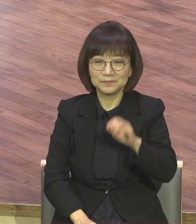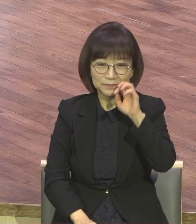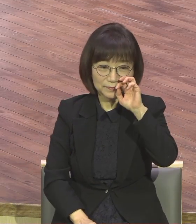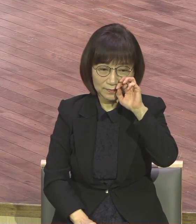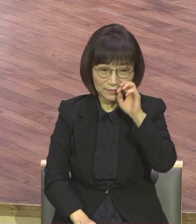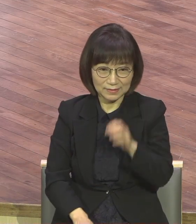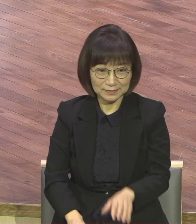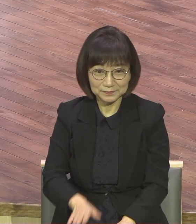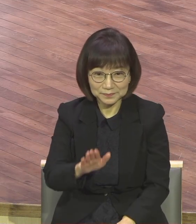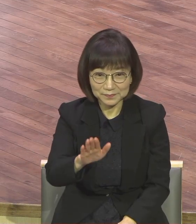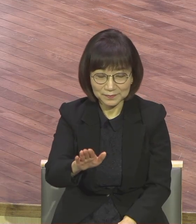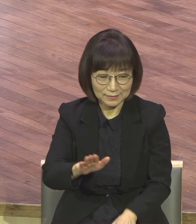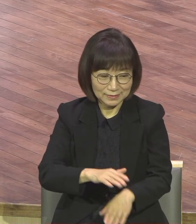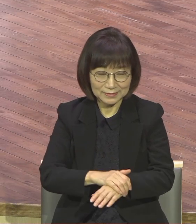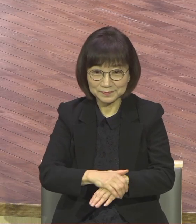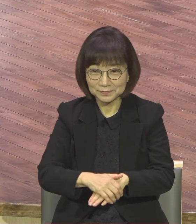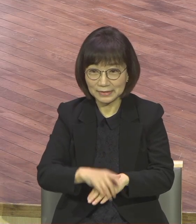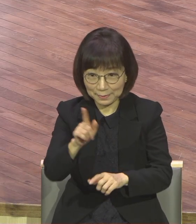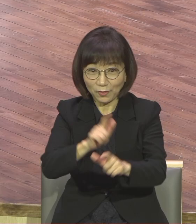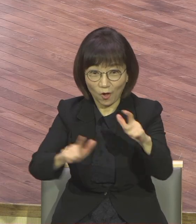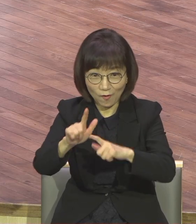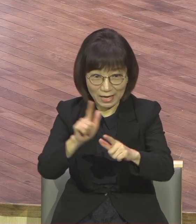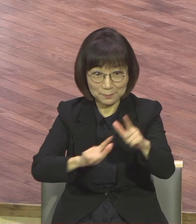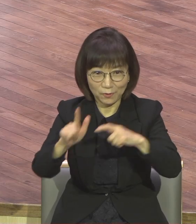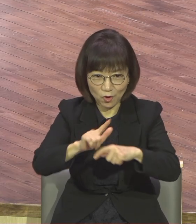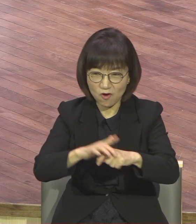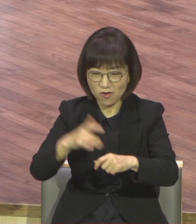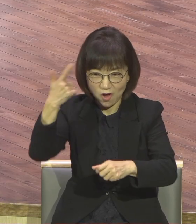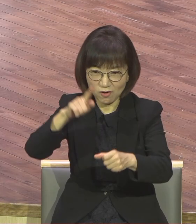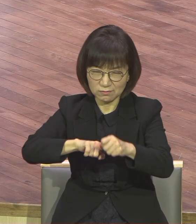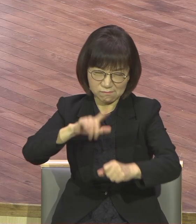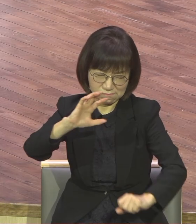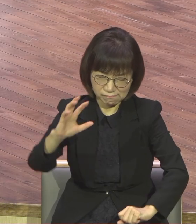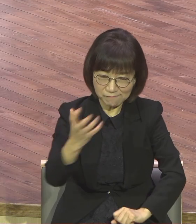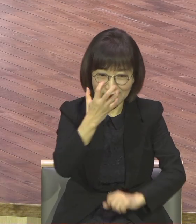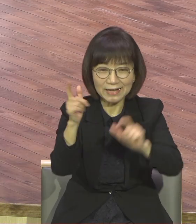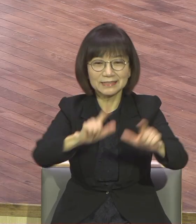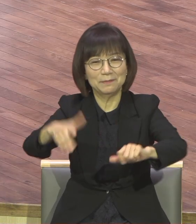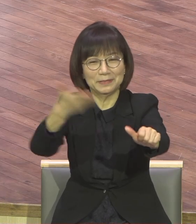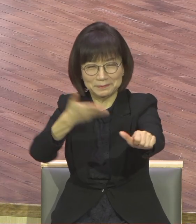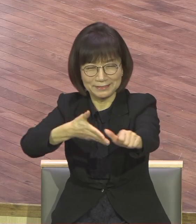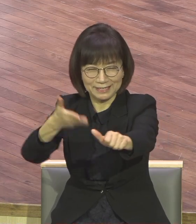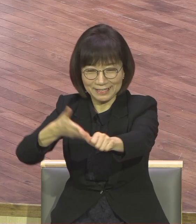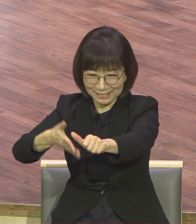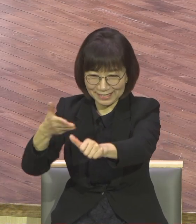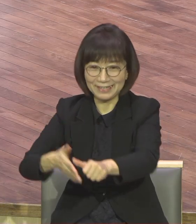한 번 더 인사합시다. 다른 분하고 영적 노블레스 오블리주의 삶을 삽시다.